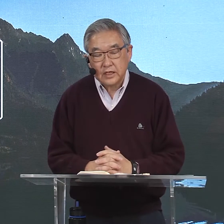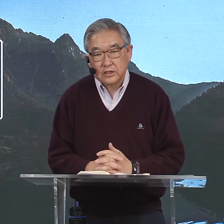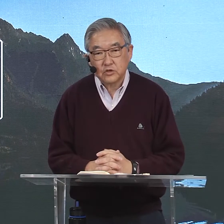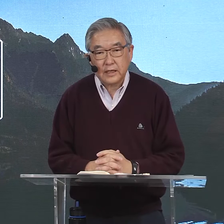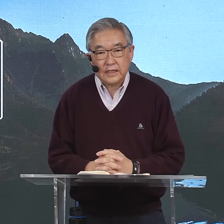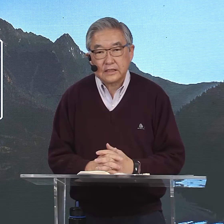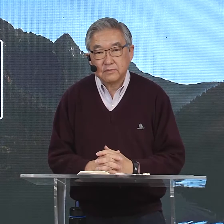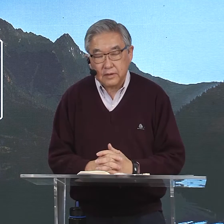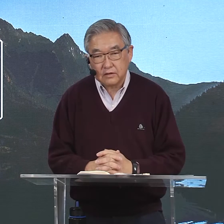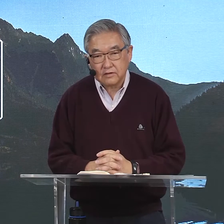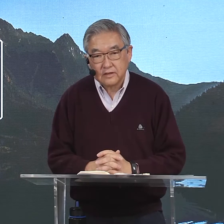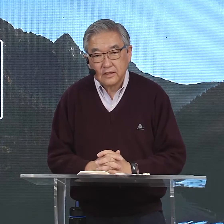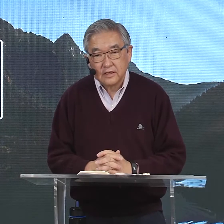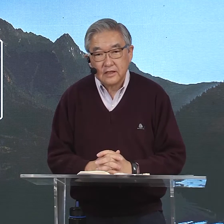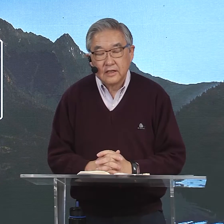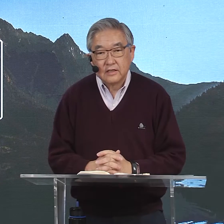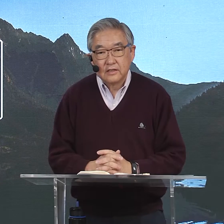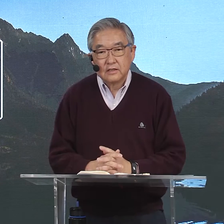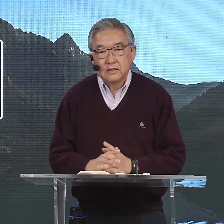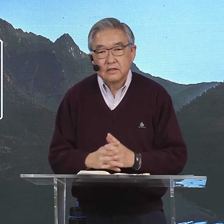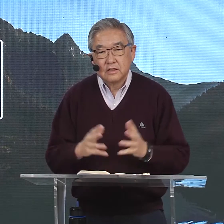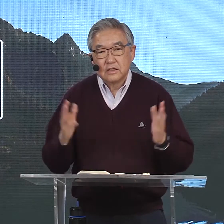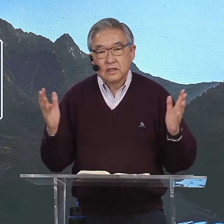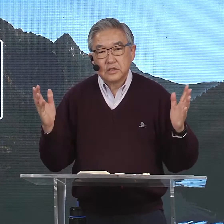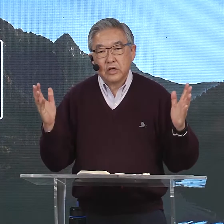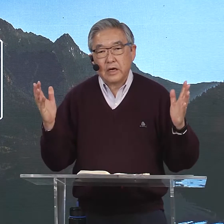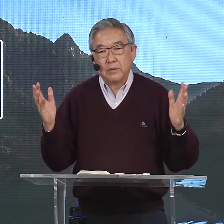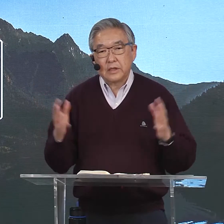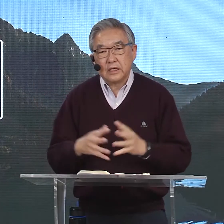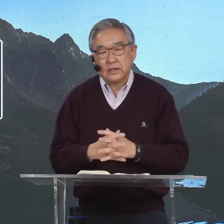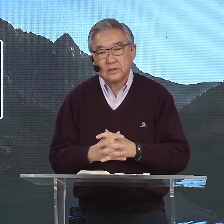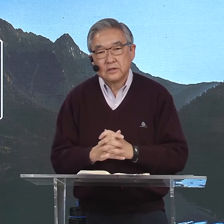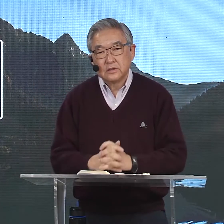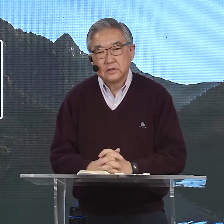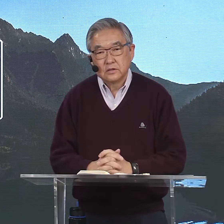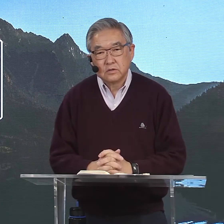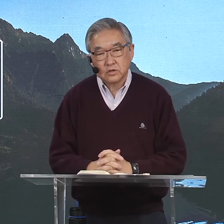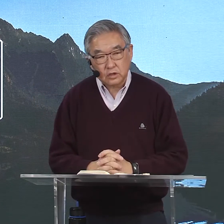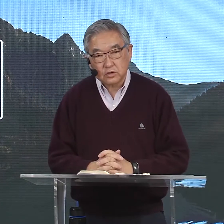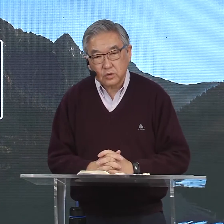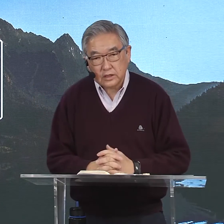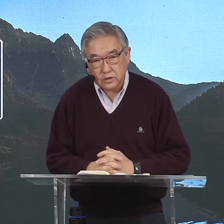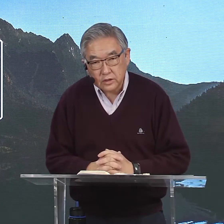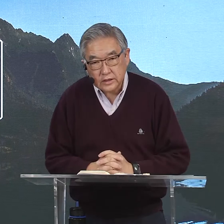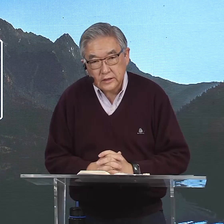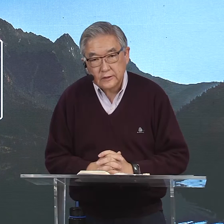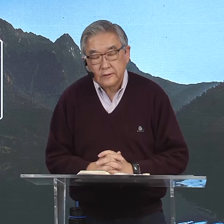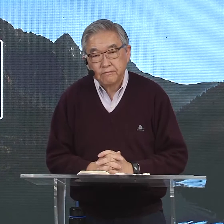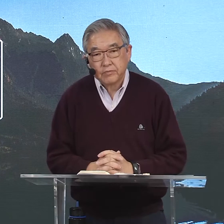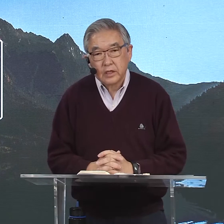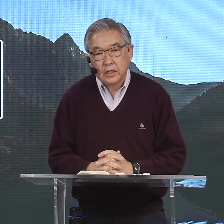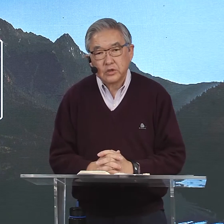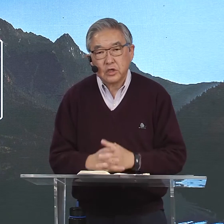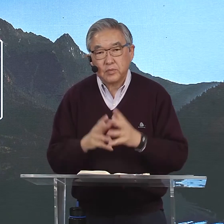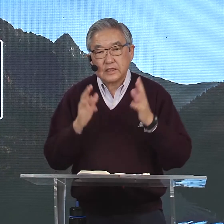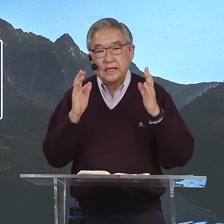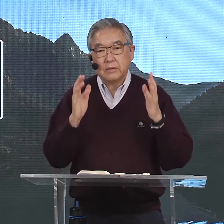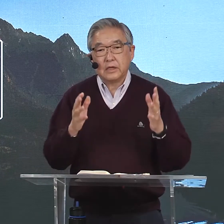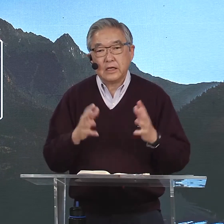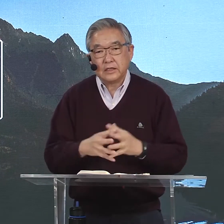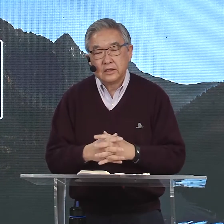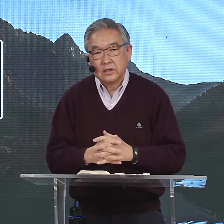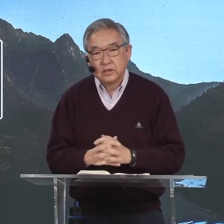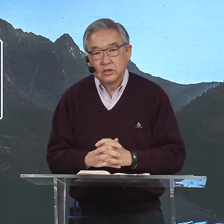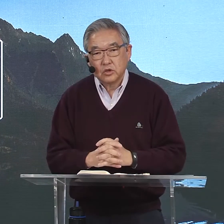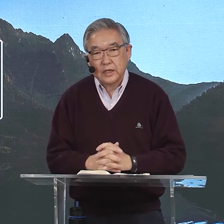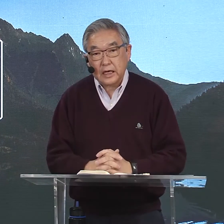vida em sumaré são paulo o que o senhor abra os nossos corações que o